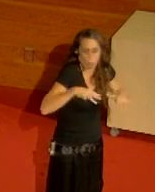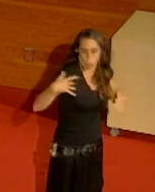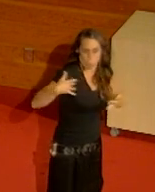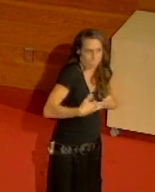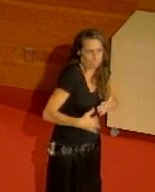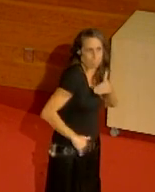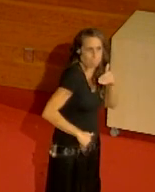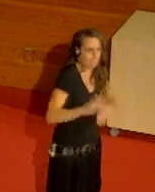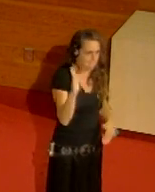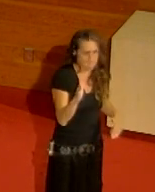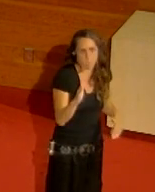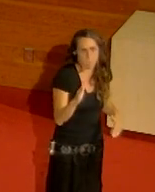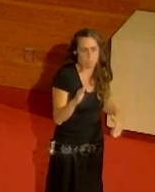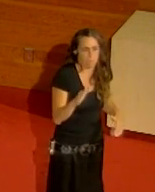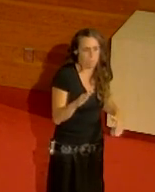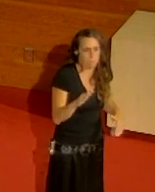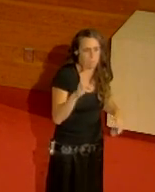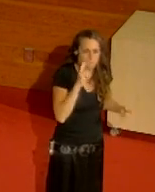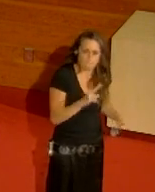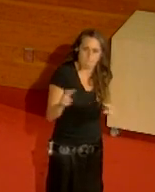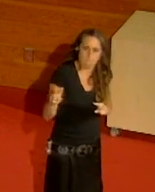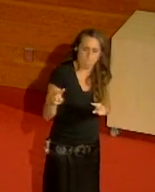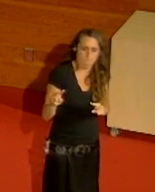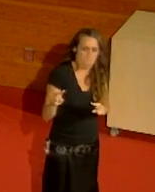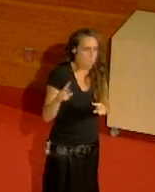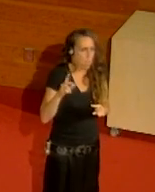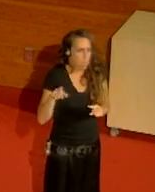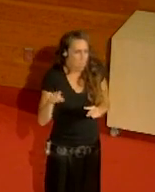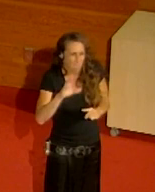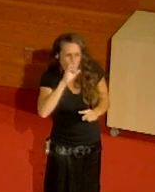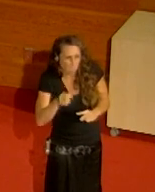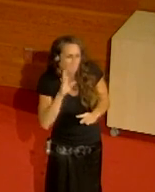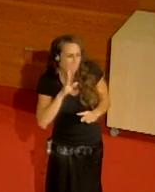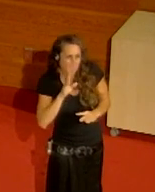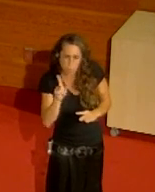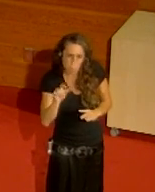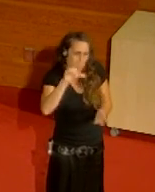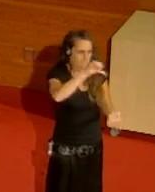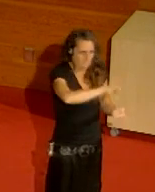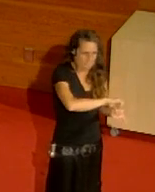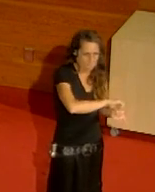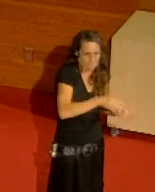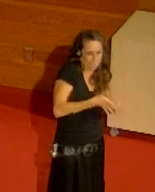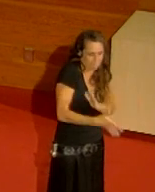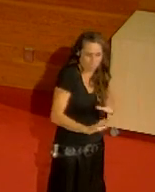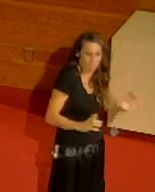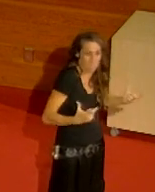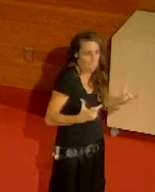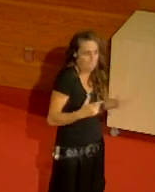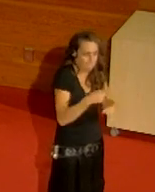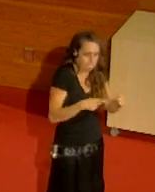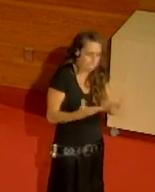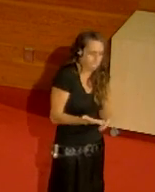las referencias que se usan no son tanto ni Hungría ni polemia sino es Irán O sea la mitad secular de Israel tiene miedo